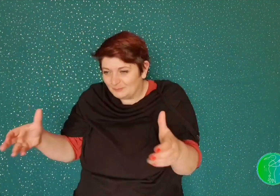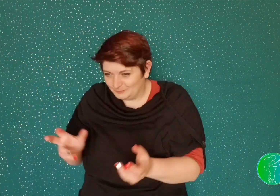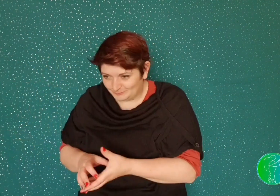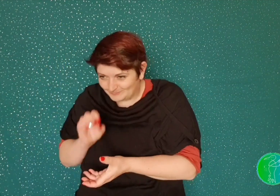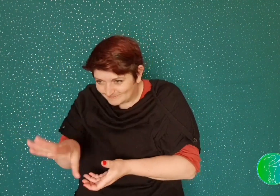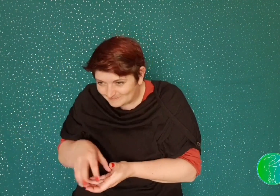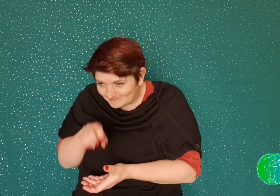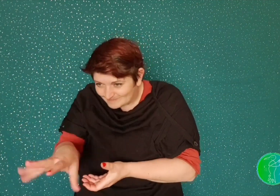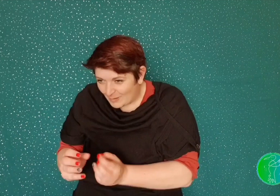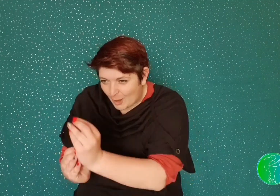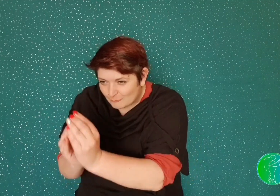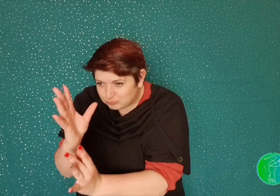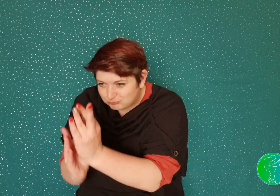Elle fit un bon feu,